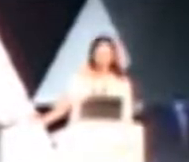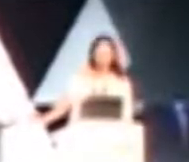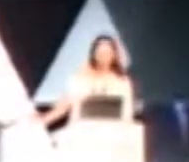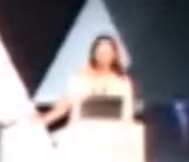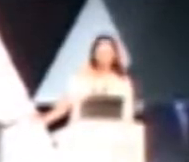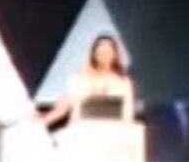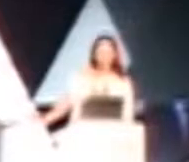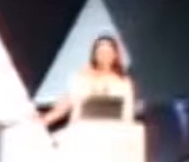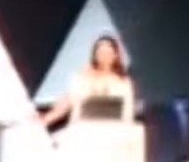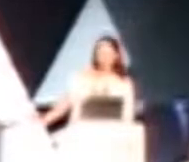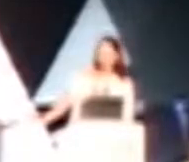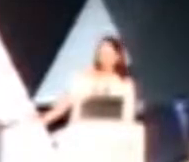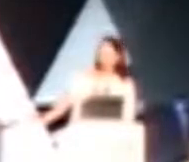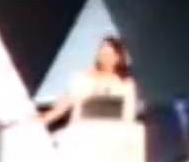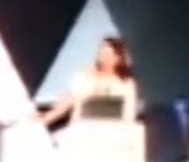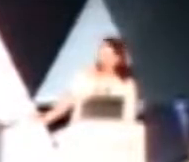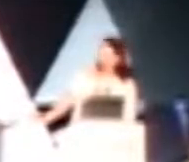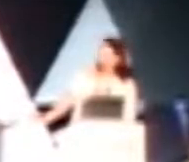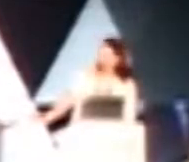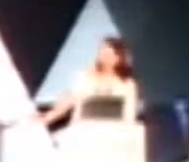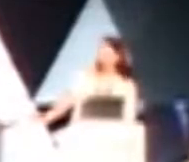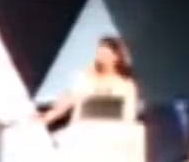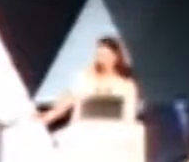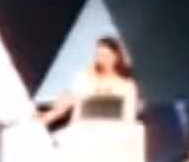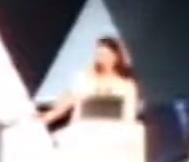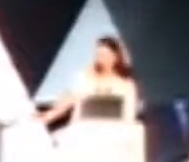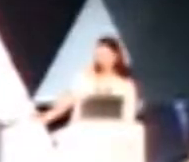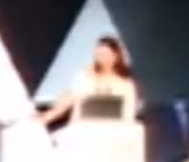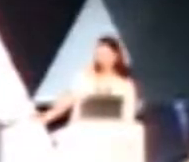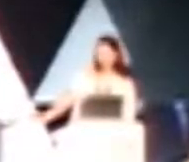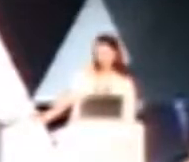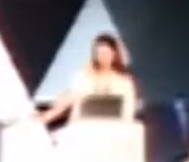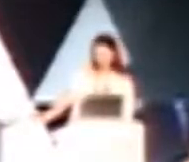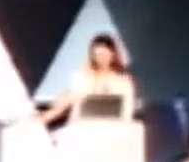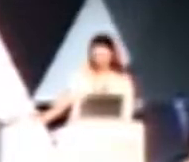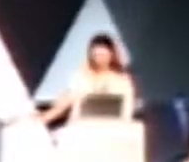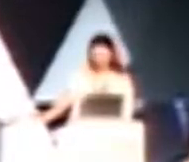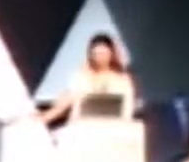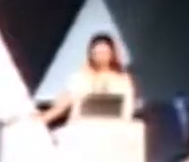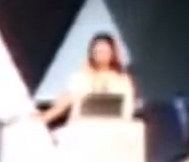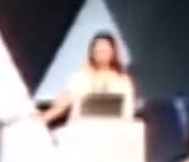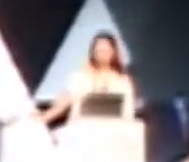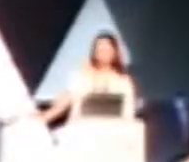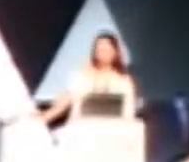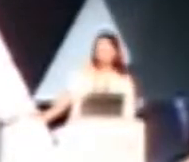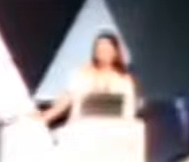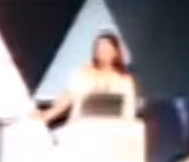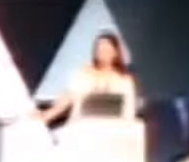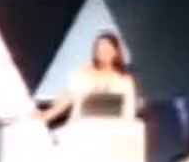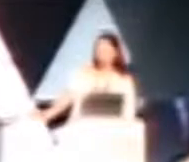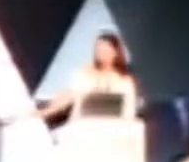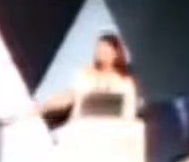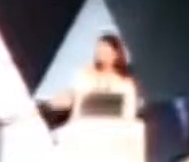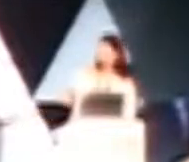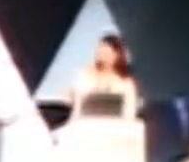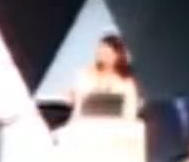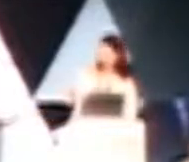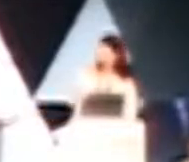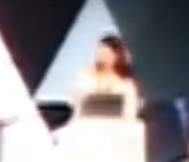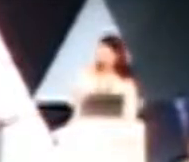Andicom. Nos cuentan que nos trae muy buenas noticias en el tema de tecnología y las comunicaciones, así que le cedo la